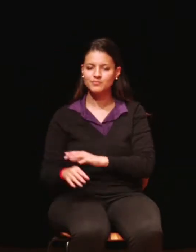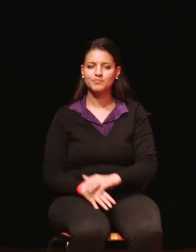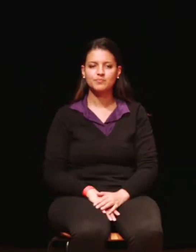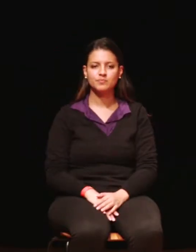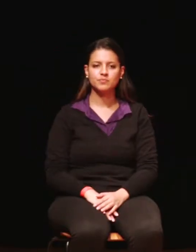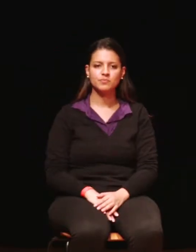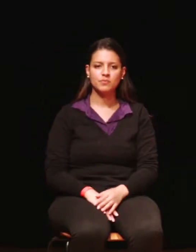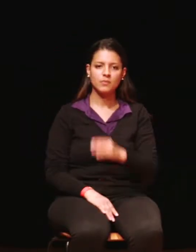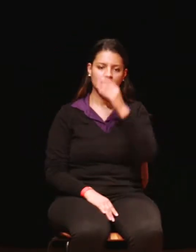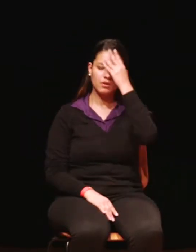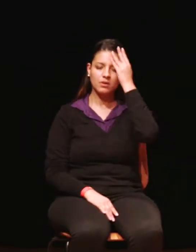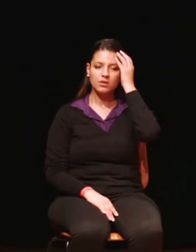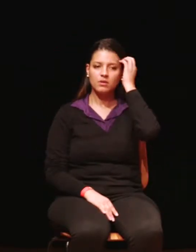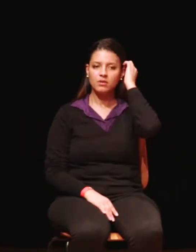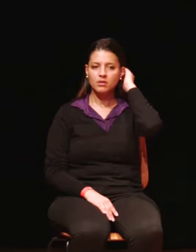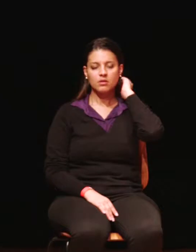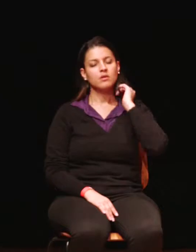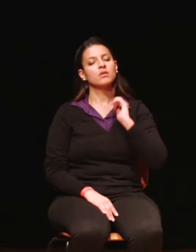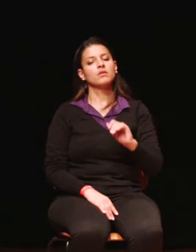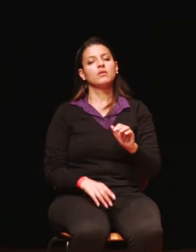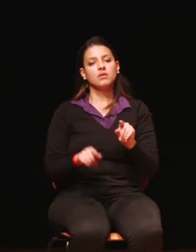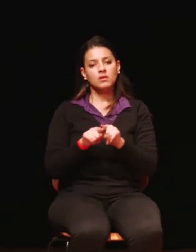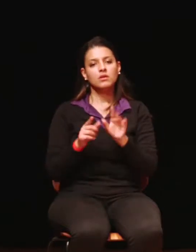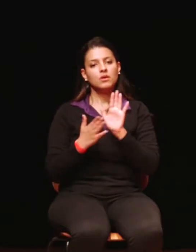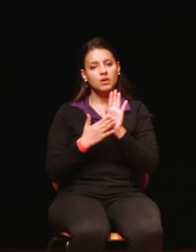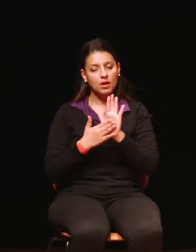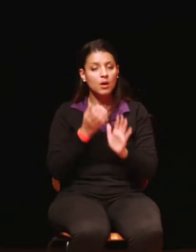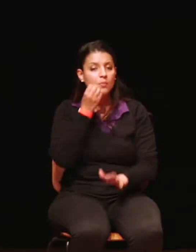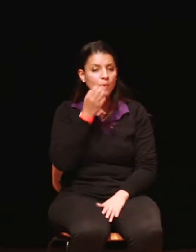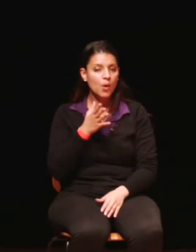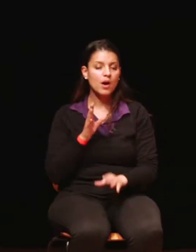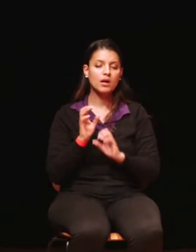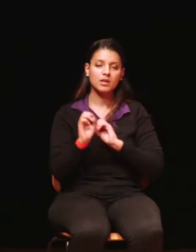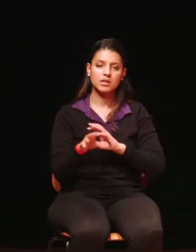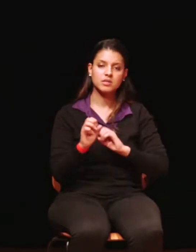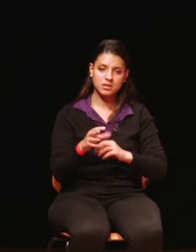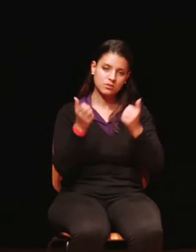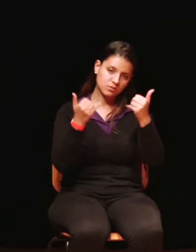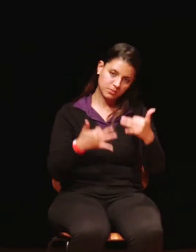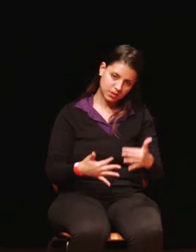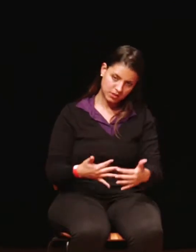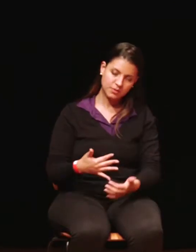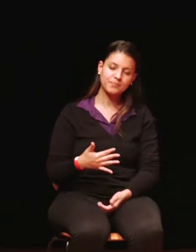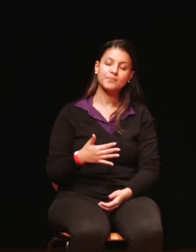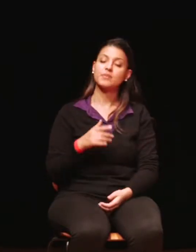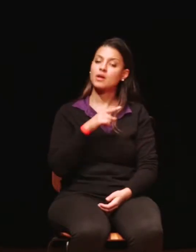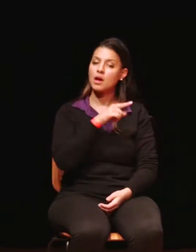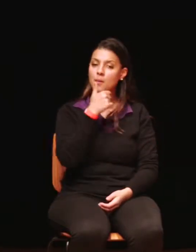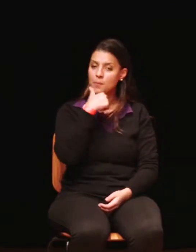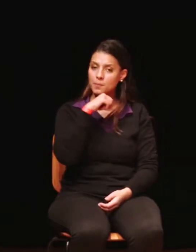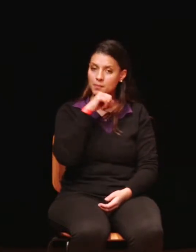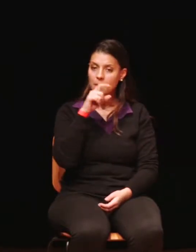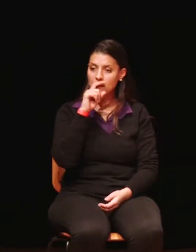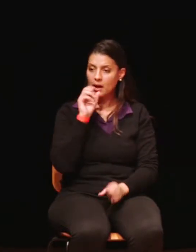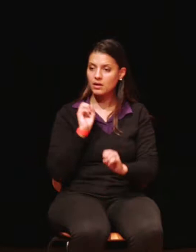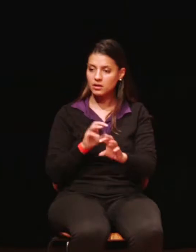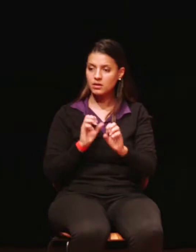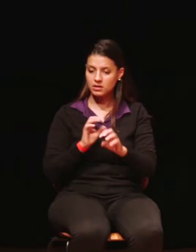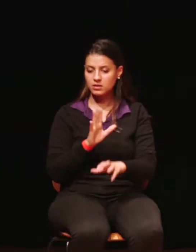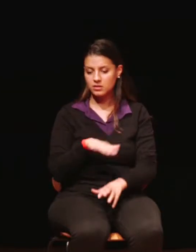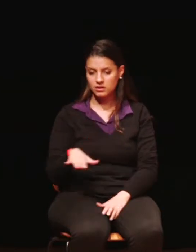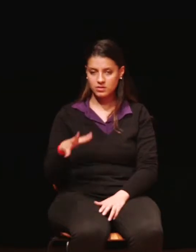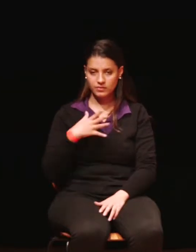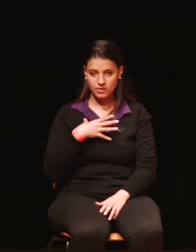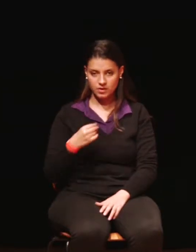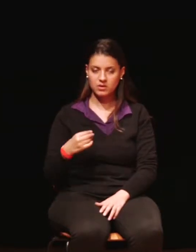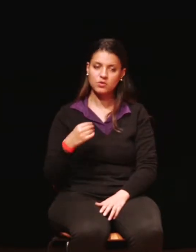Boa Criação e Polícia Cristã, em que os pais devem criar seus filhos, publicado em